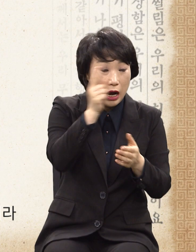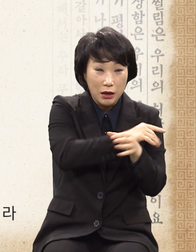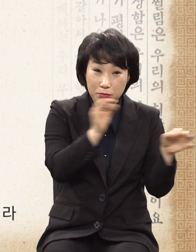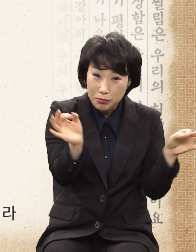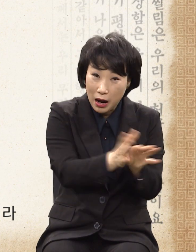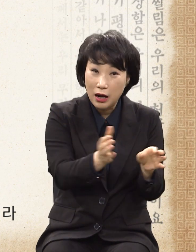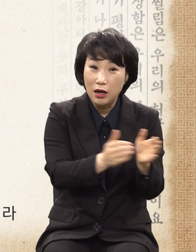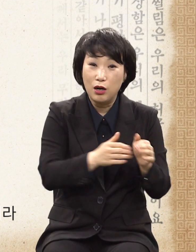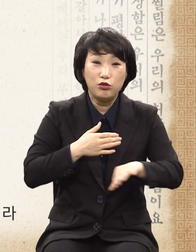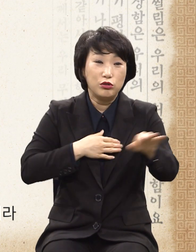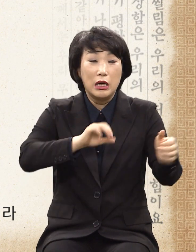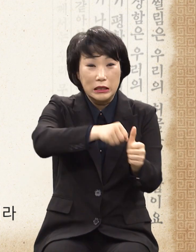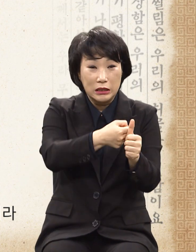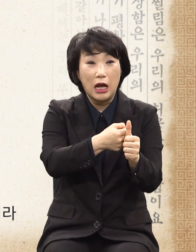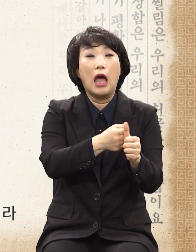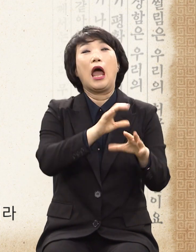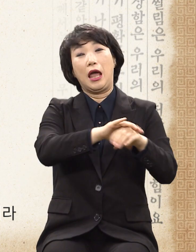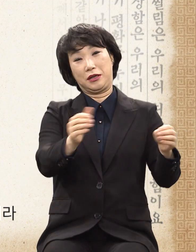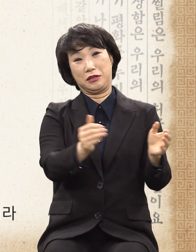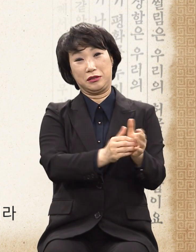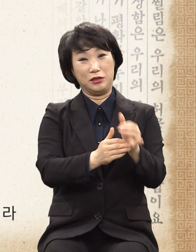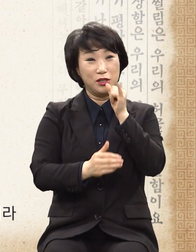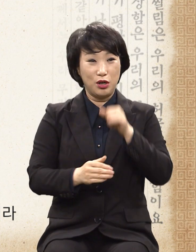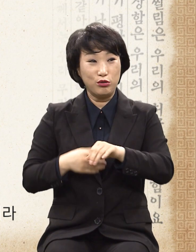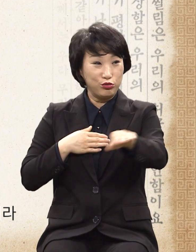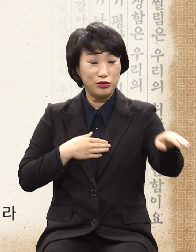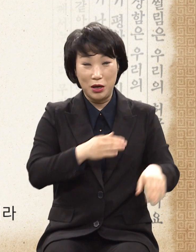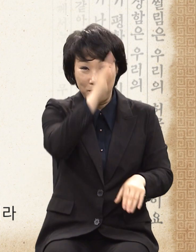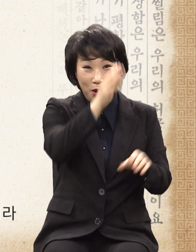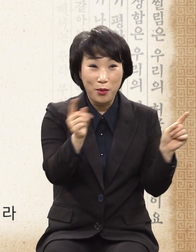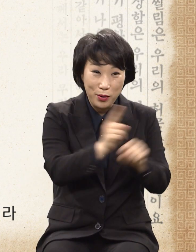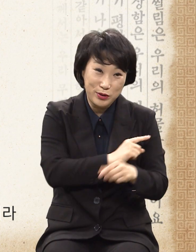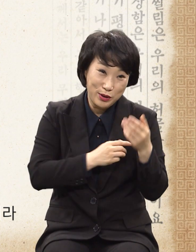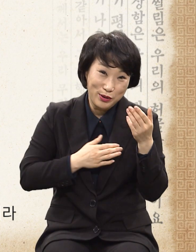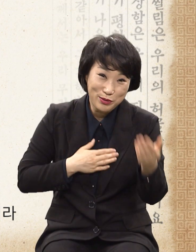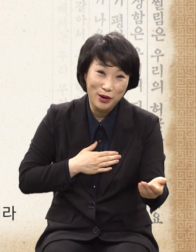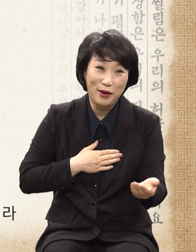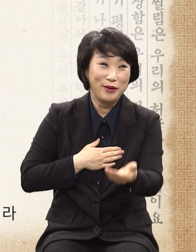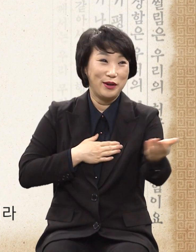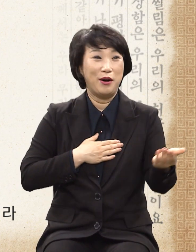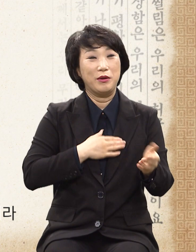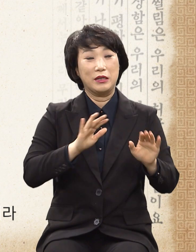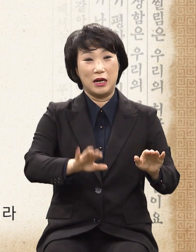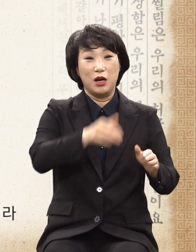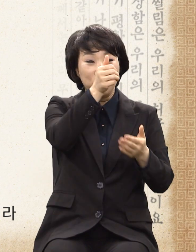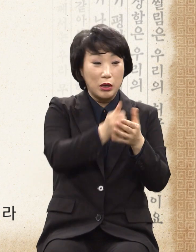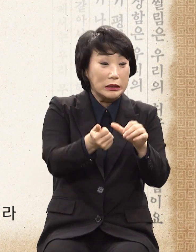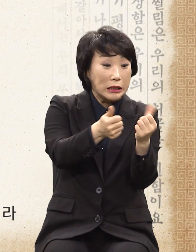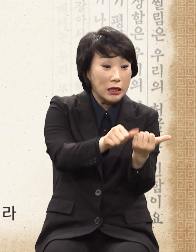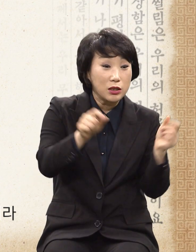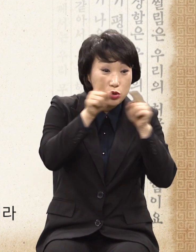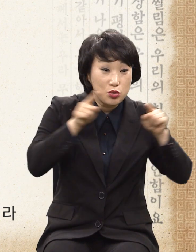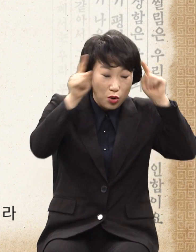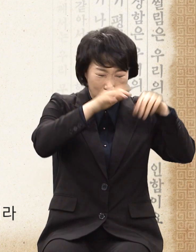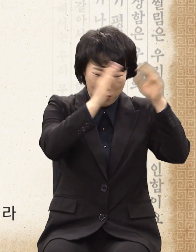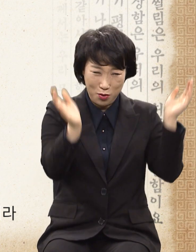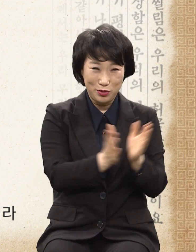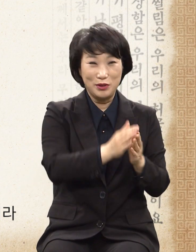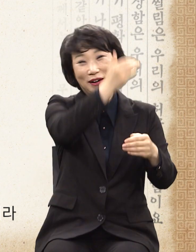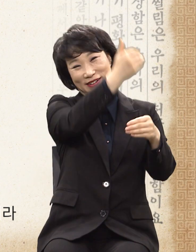파괴하고 우리 징계를 무효시키고 우리 질병을 고치시고 해와 사망과 지옥을